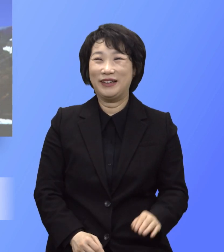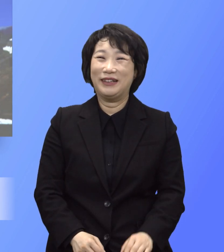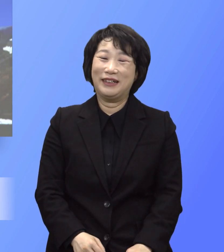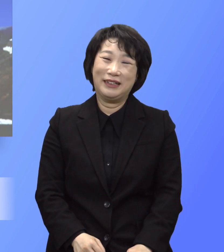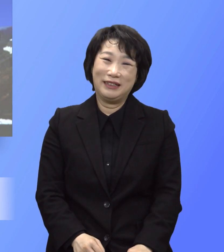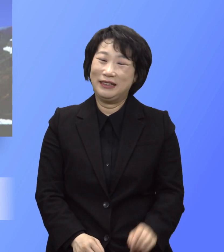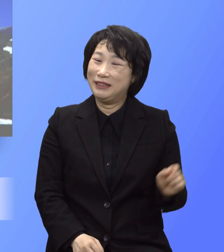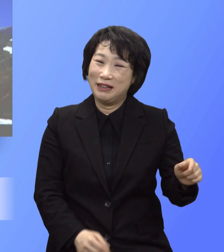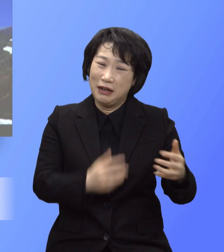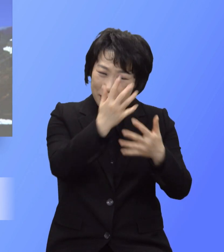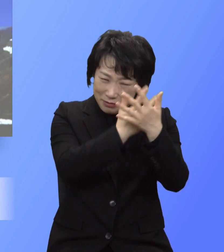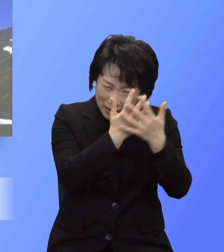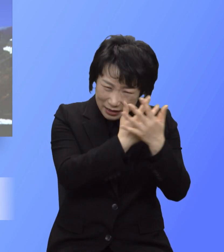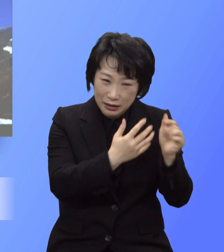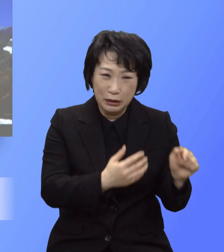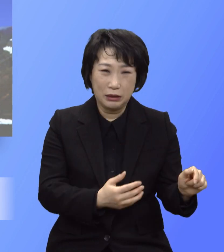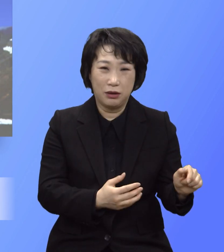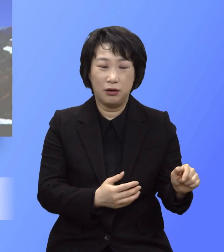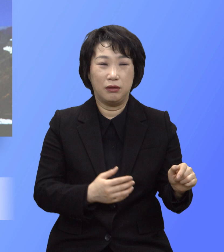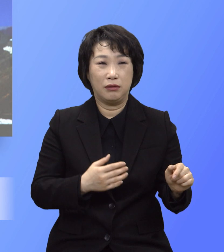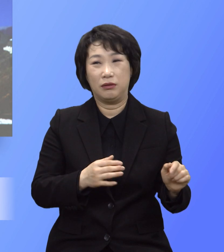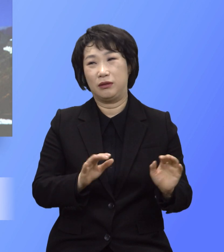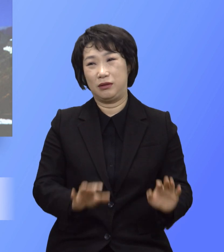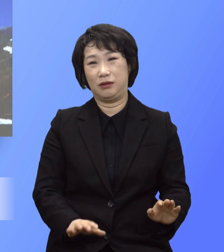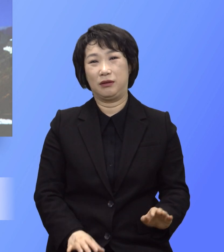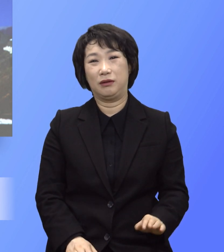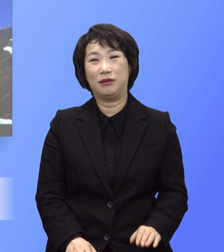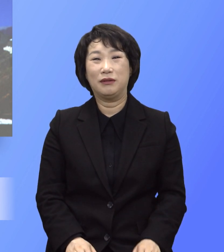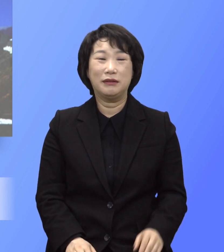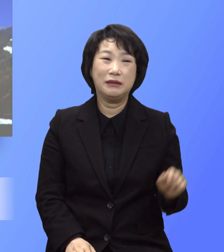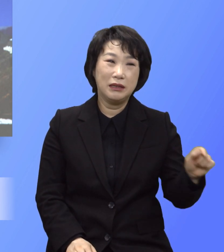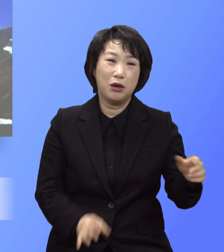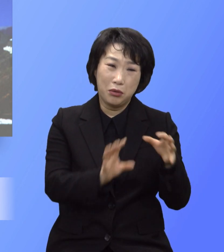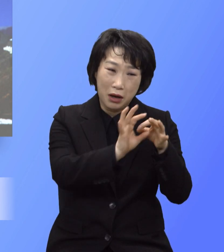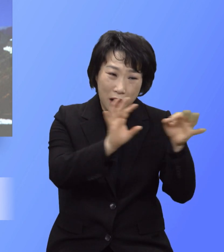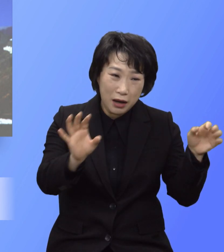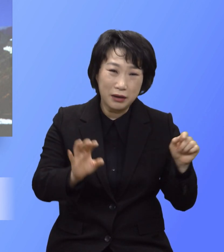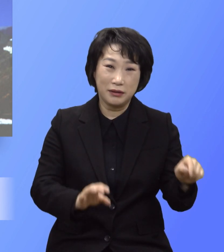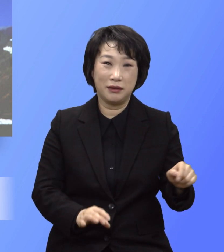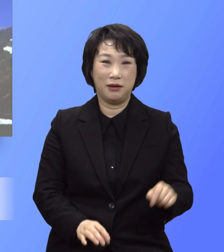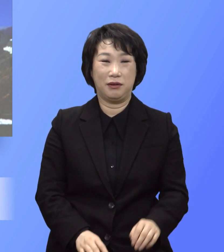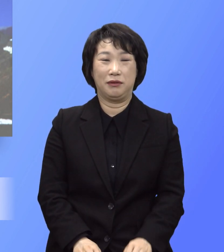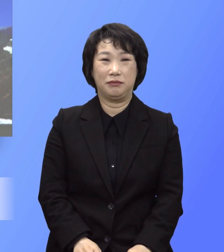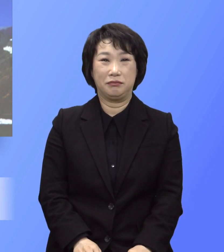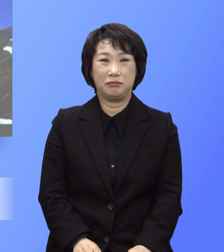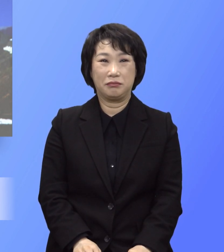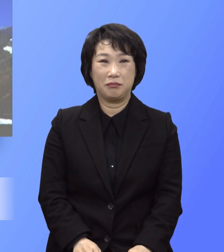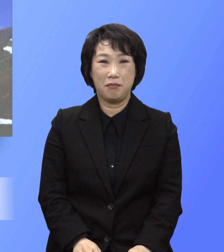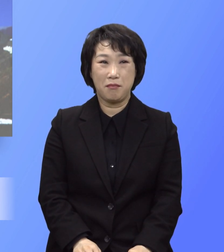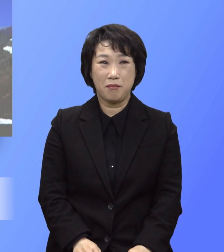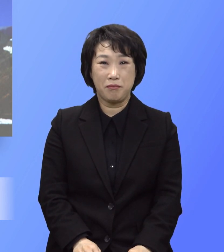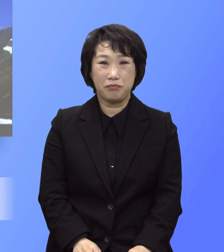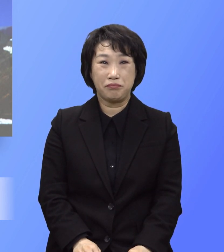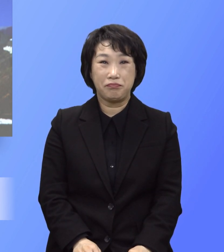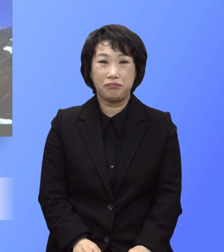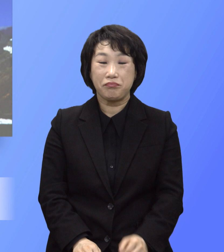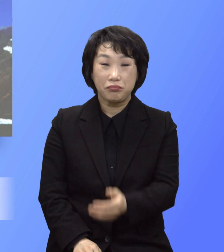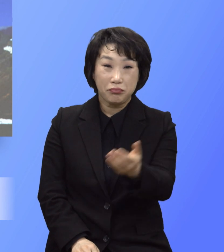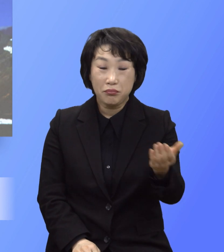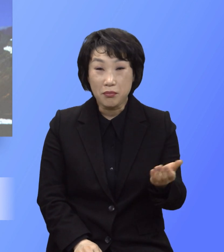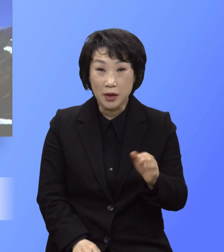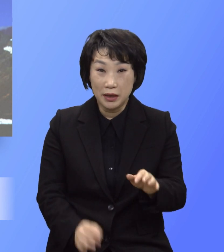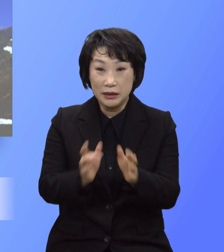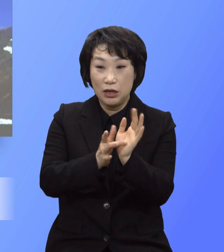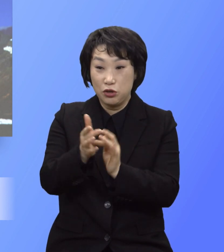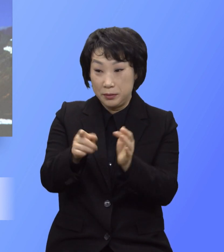상당히 막연한 일이요 나하고는 아무 상관이 없는 일이다라고 생각할 때 그래서 우리